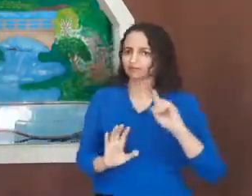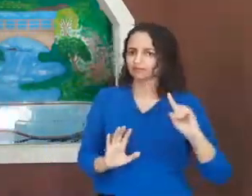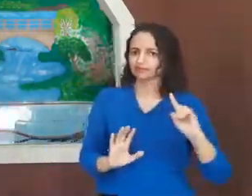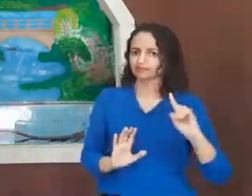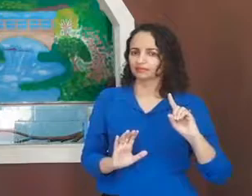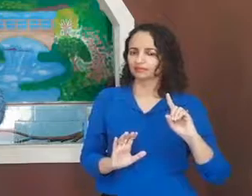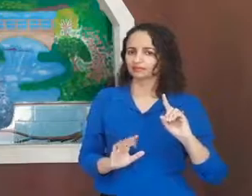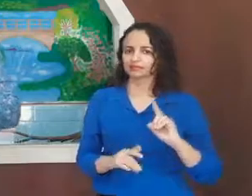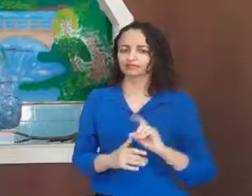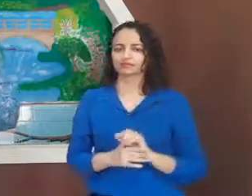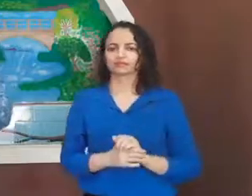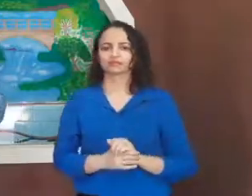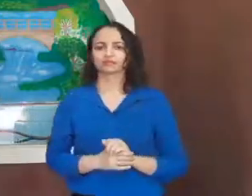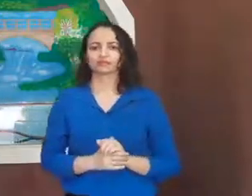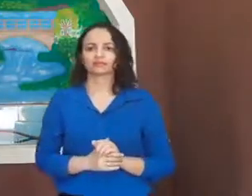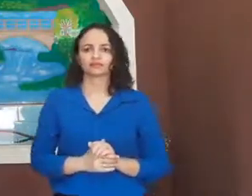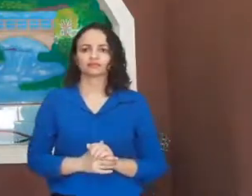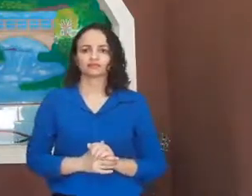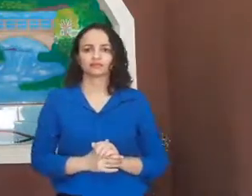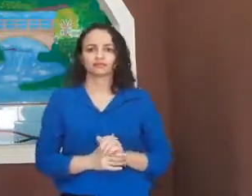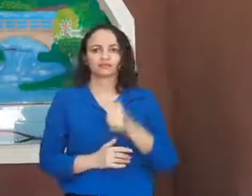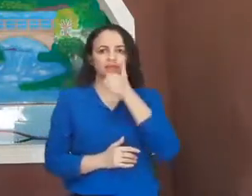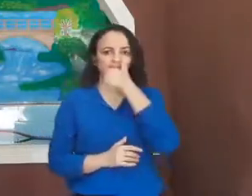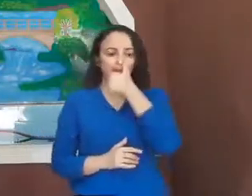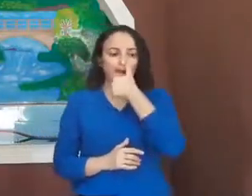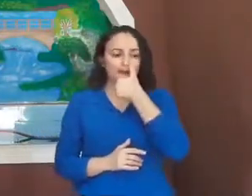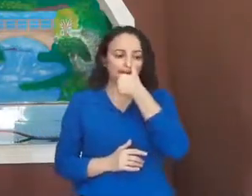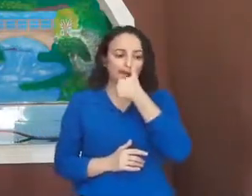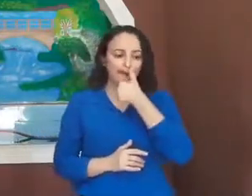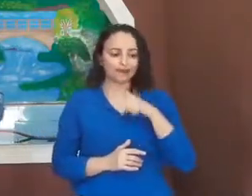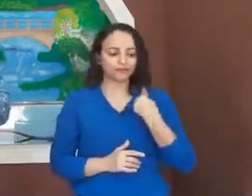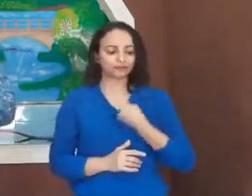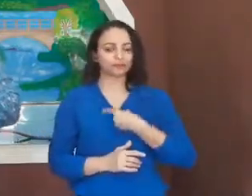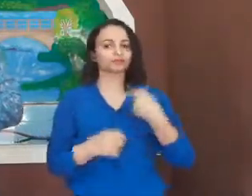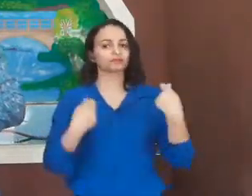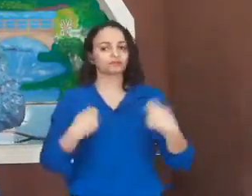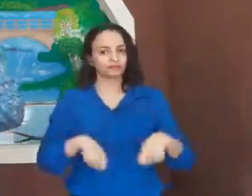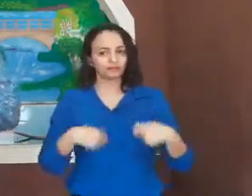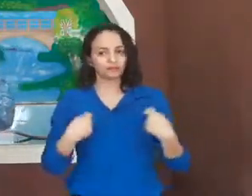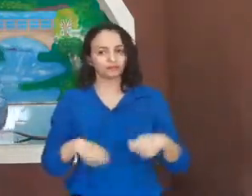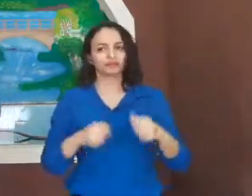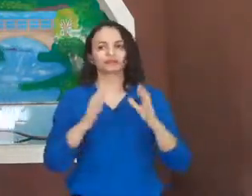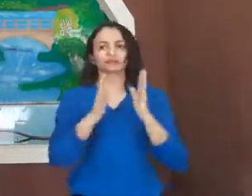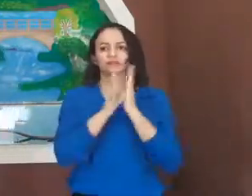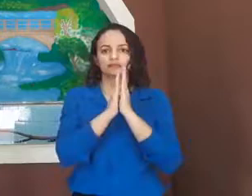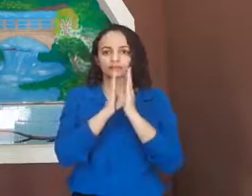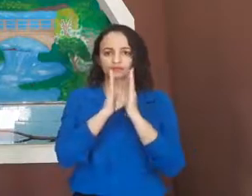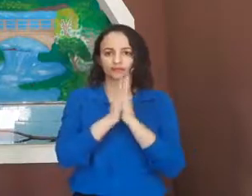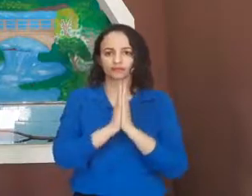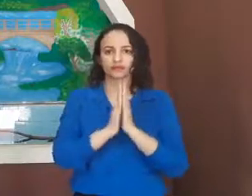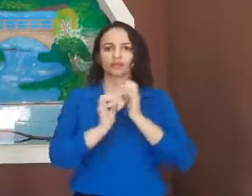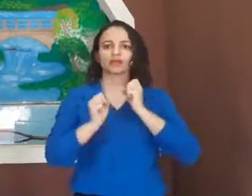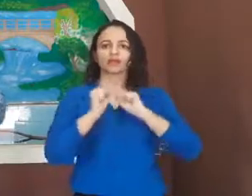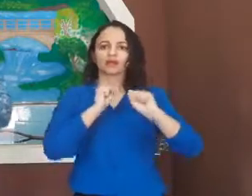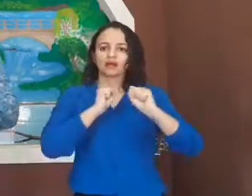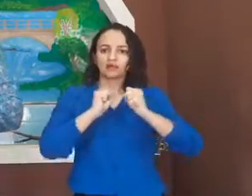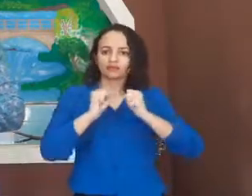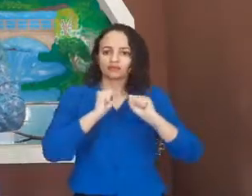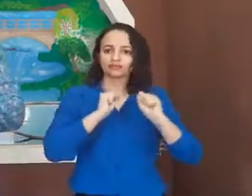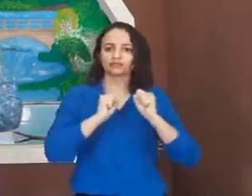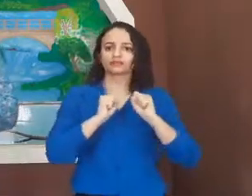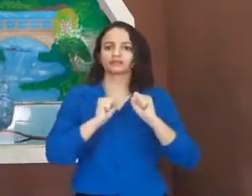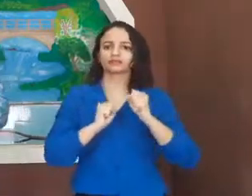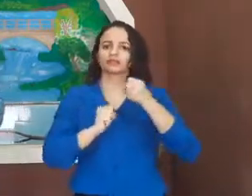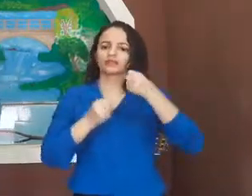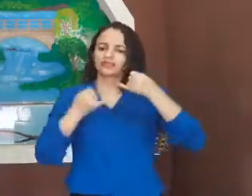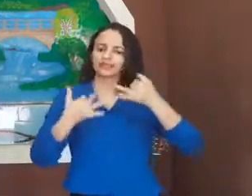Você tem orado? Não é? Devemos orar. Devemos orar. O salmista está sendo consumido pelo